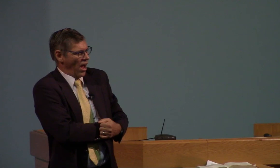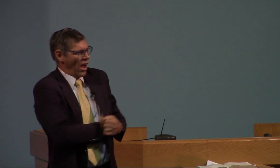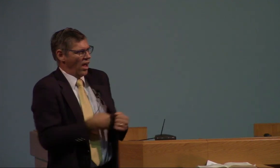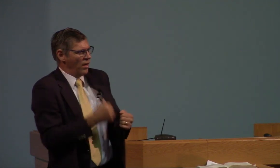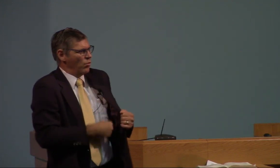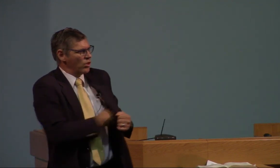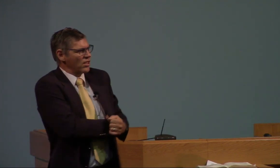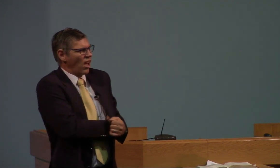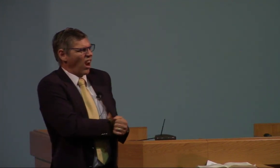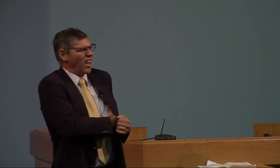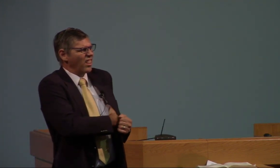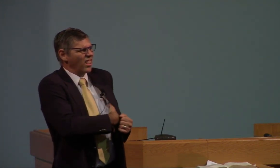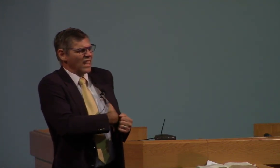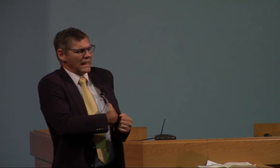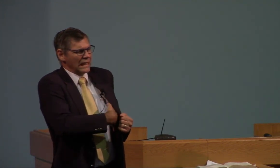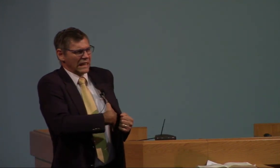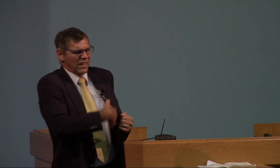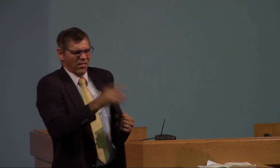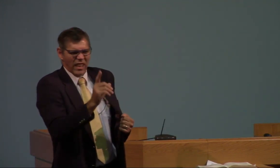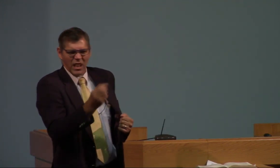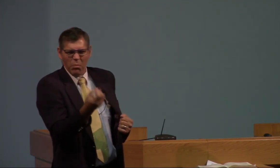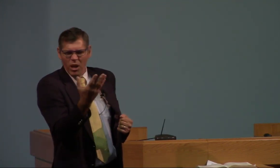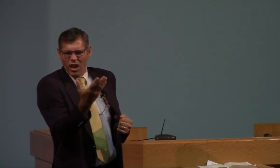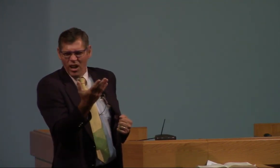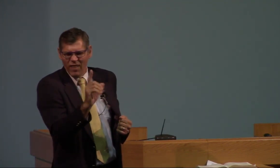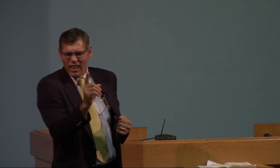En Moses haal uit. Wat gebeur? Wat?